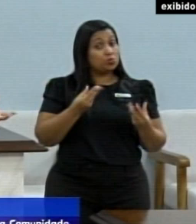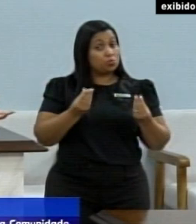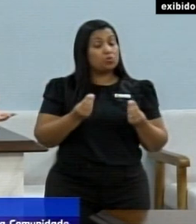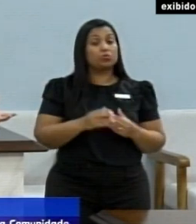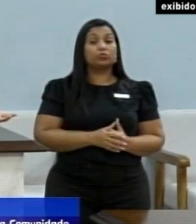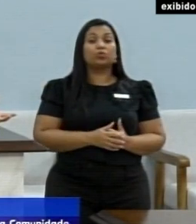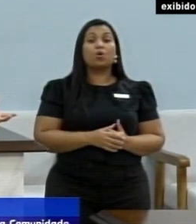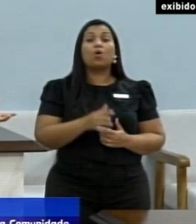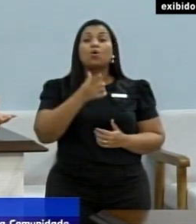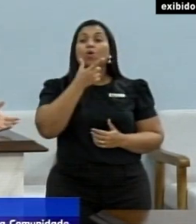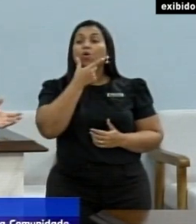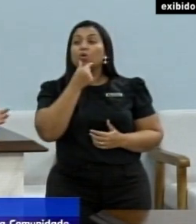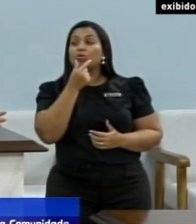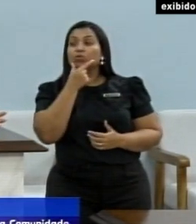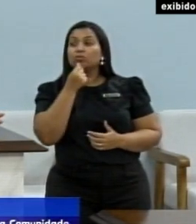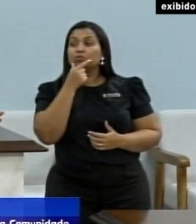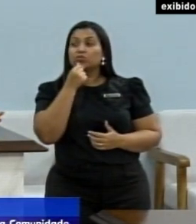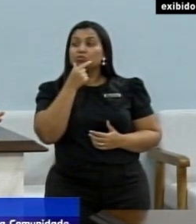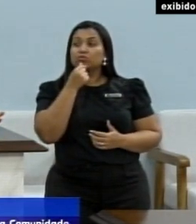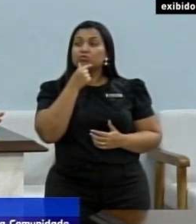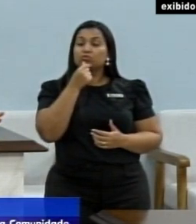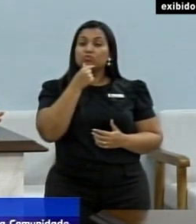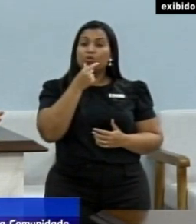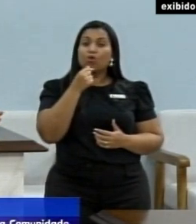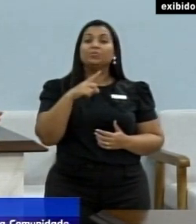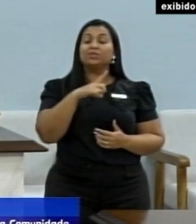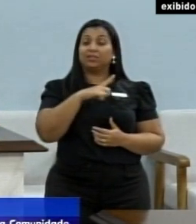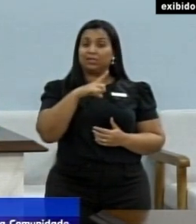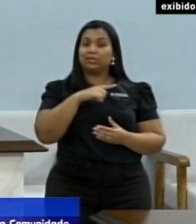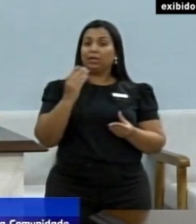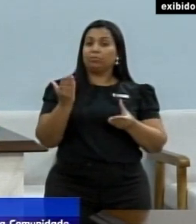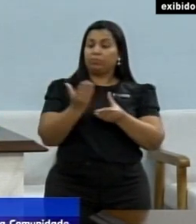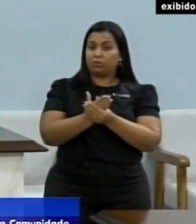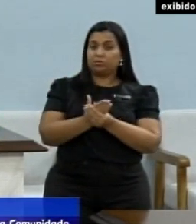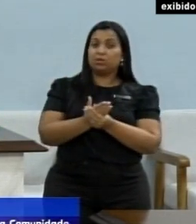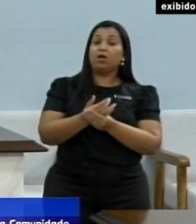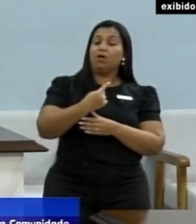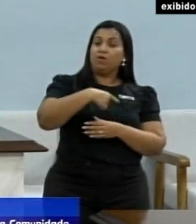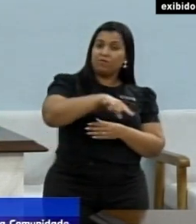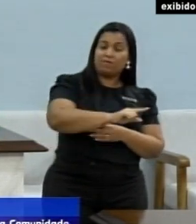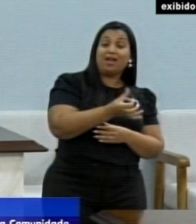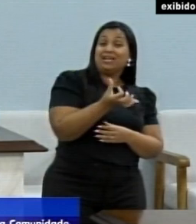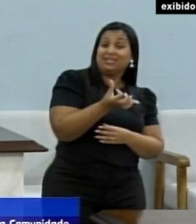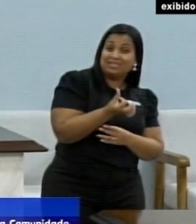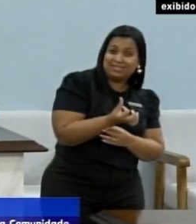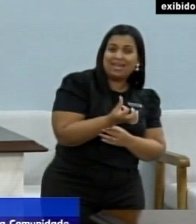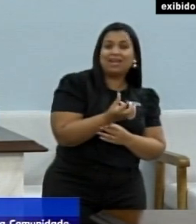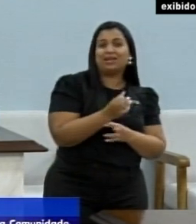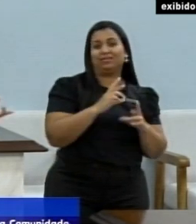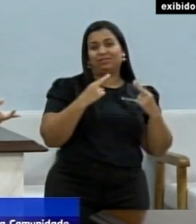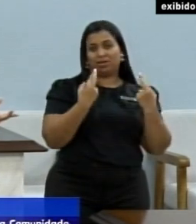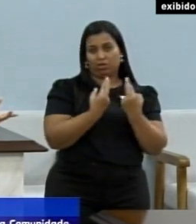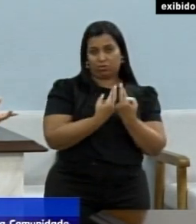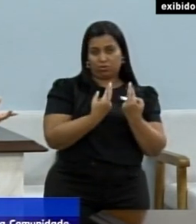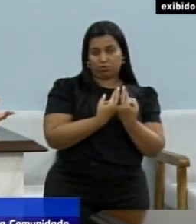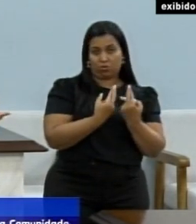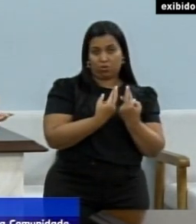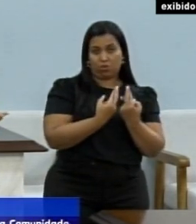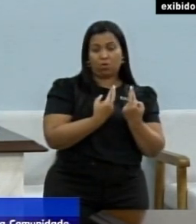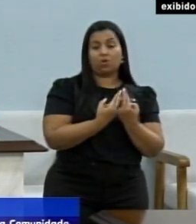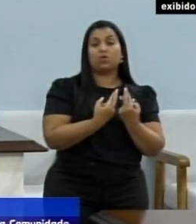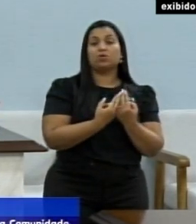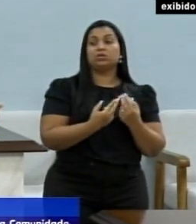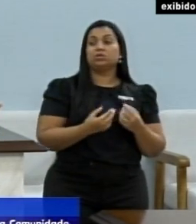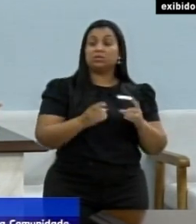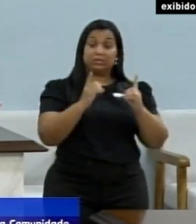os homens que estão em medida protetiva, eles vão para a justiça restaurativa e eles passam por 6 sessões. Não sei se é de conhecimento dos